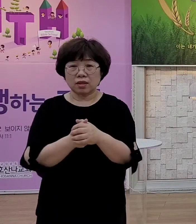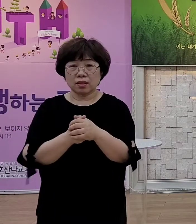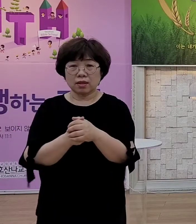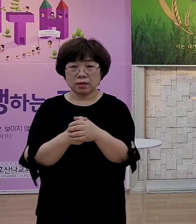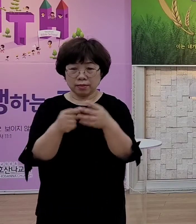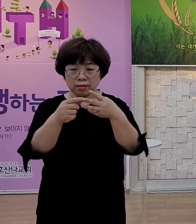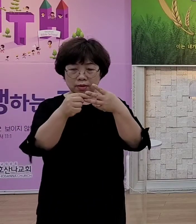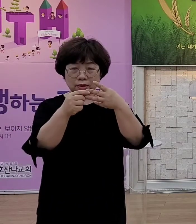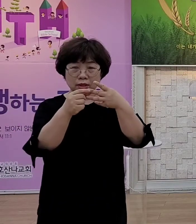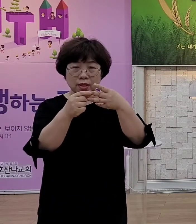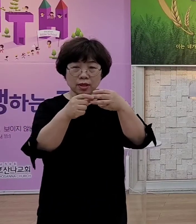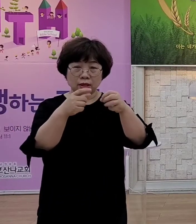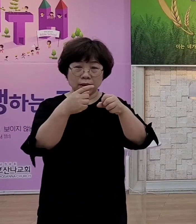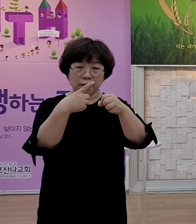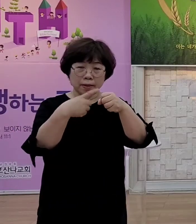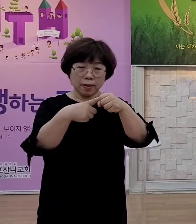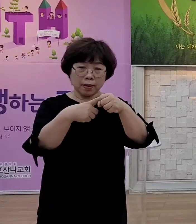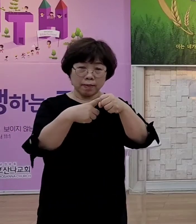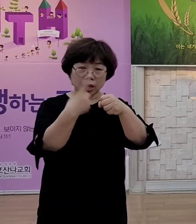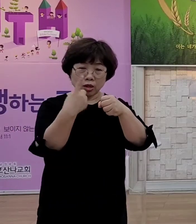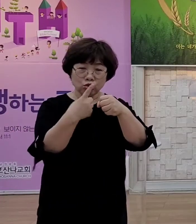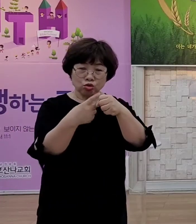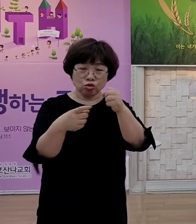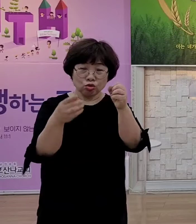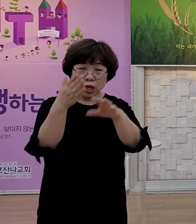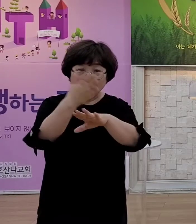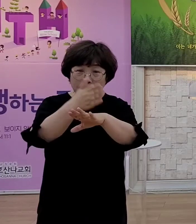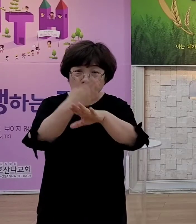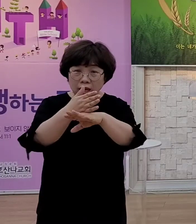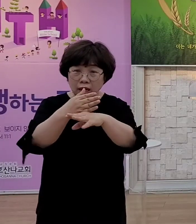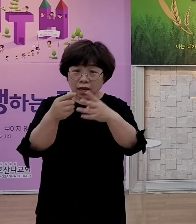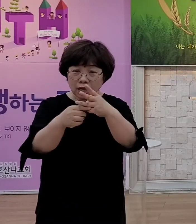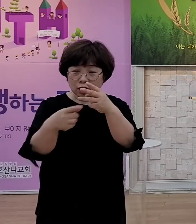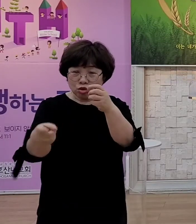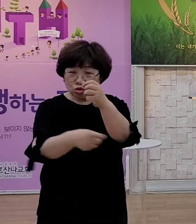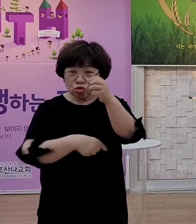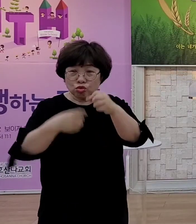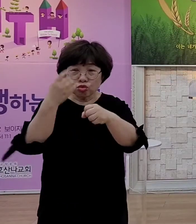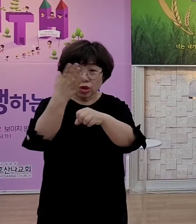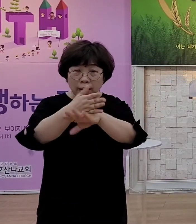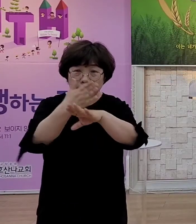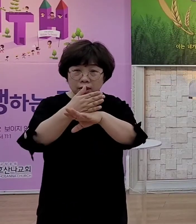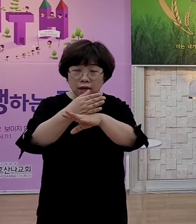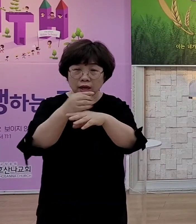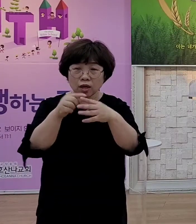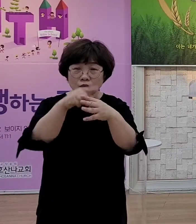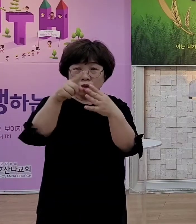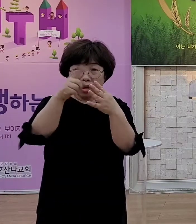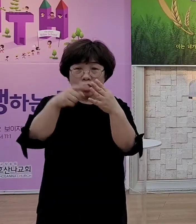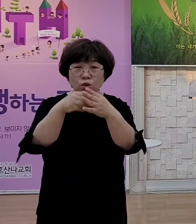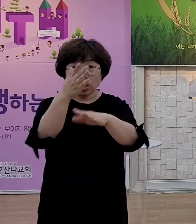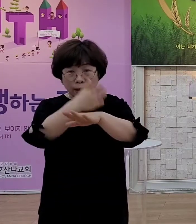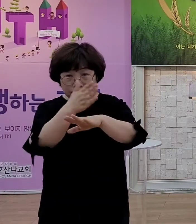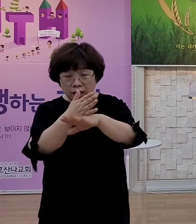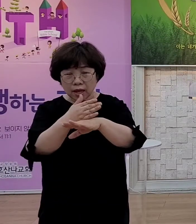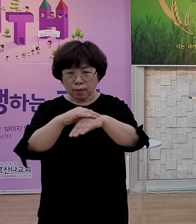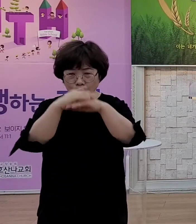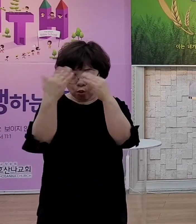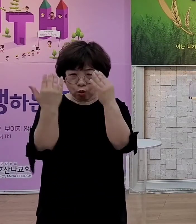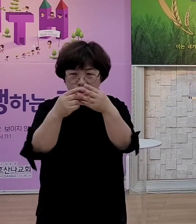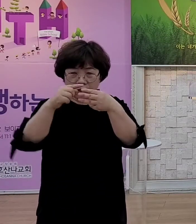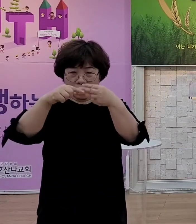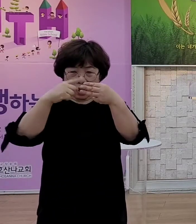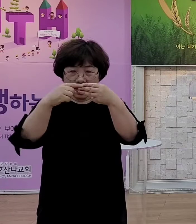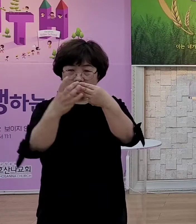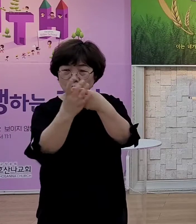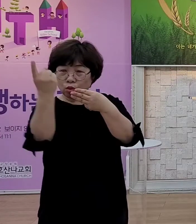맥추 감사, 추수 감사, 그죠? 감사예요. 감사다.